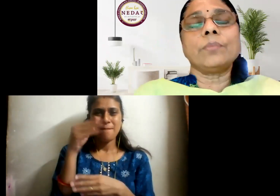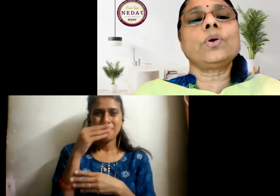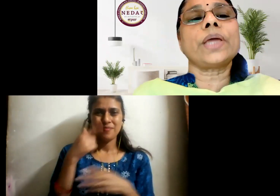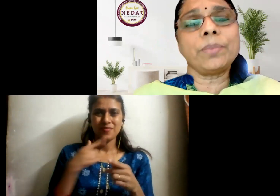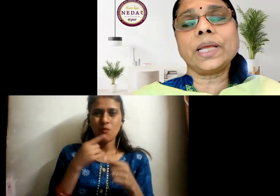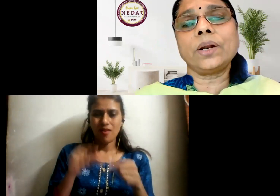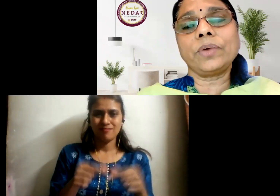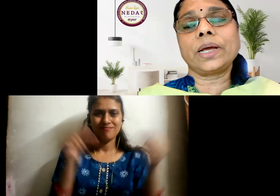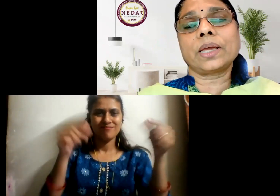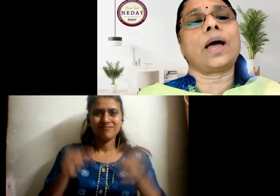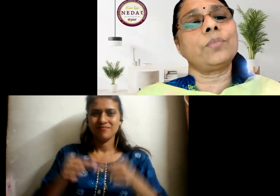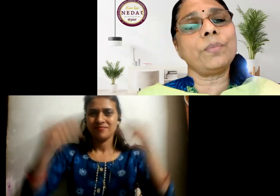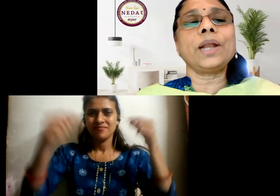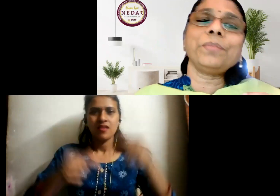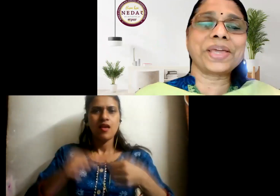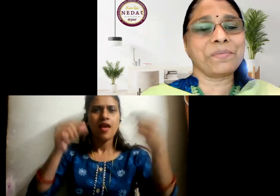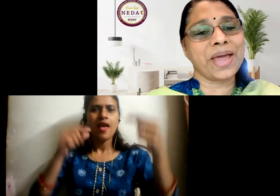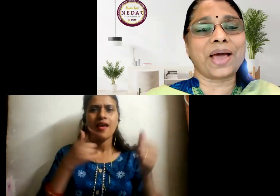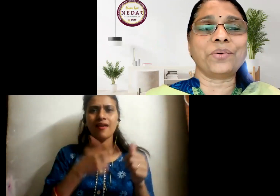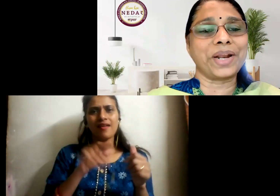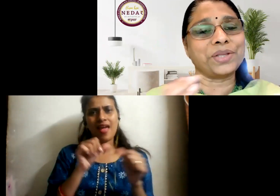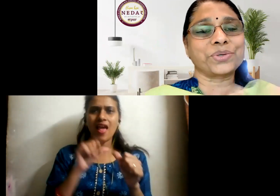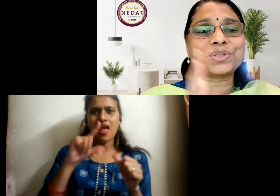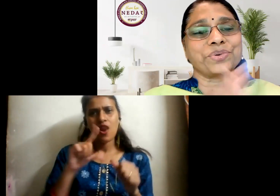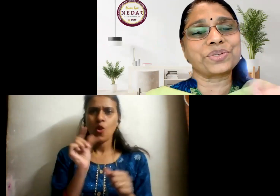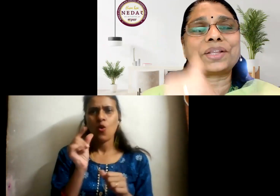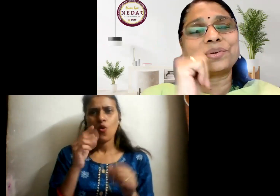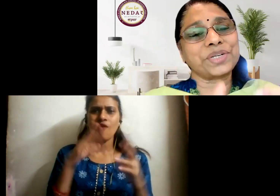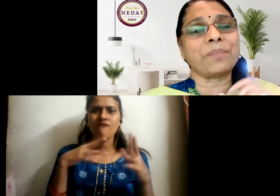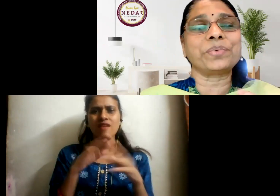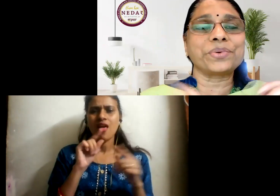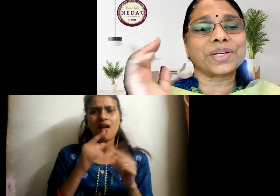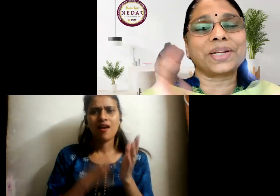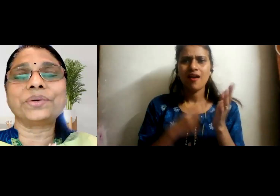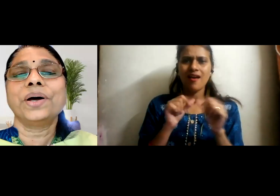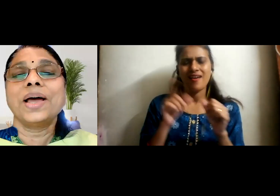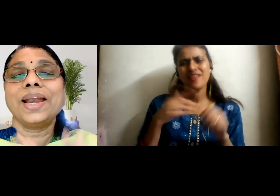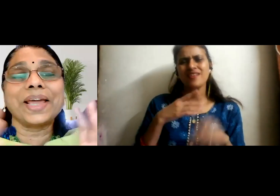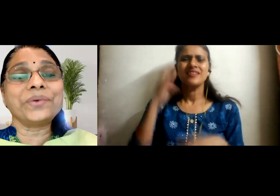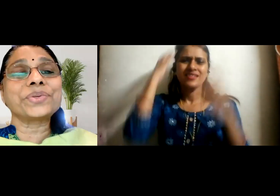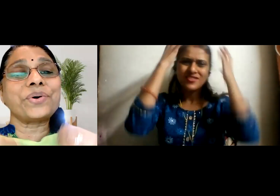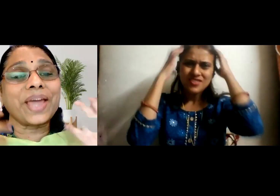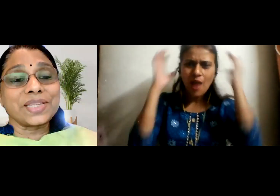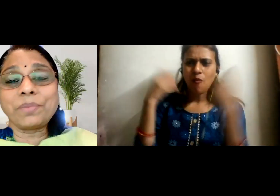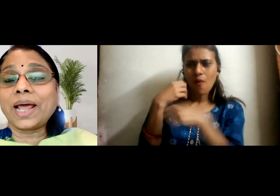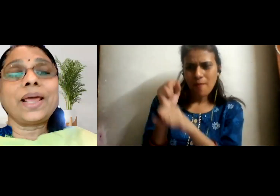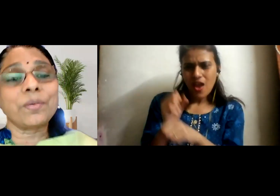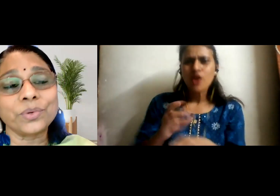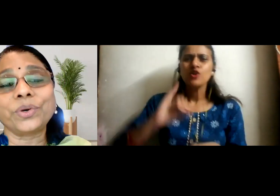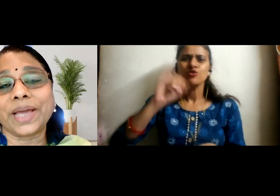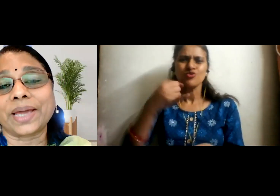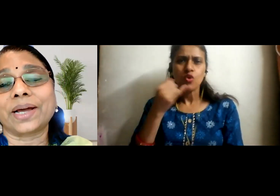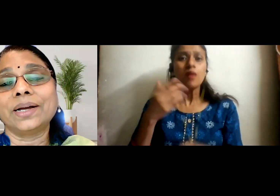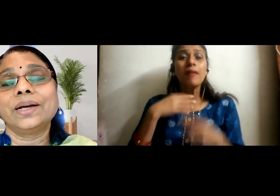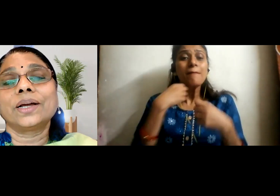कि हमको क्या पता एलोवेरा, हमको मालूम है कि मैं एलोवेरा जूस यूज करती हूँ, शैम्पू यूज करती हूँ, लेकिन उसको कैसे बनाना है